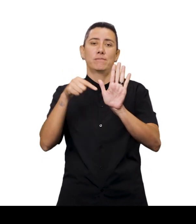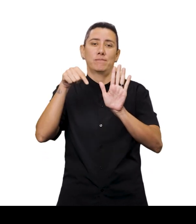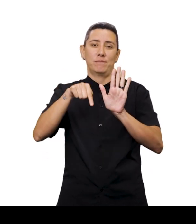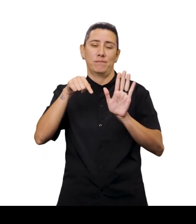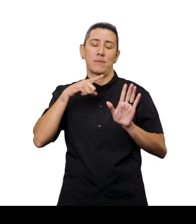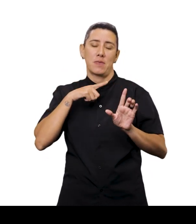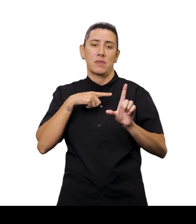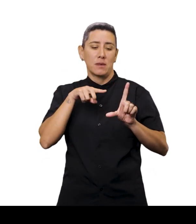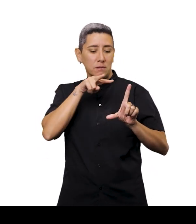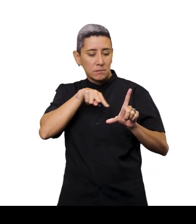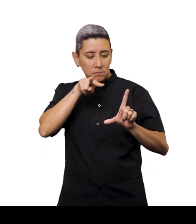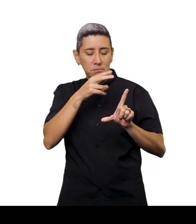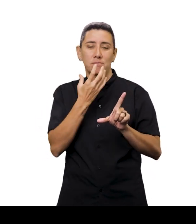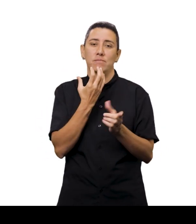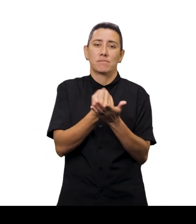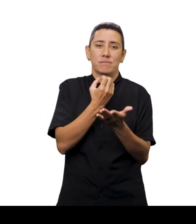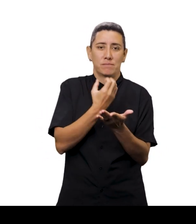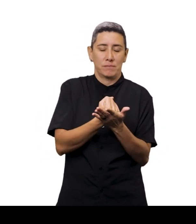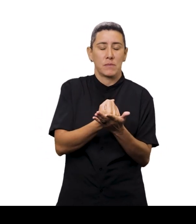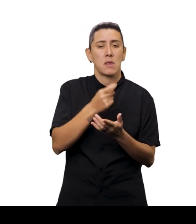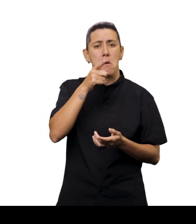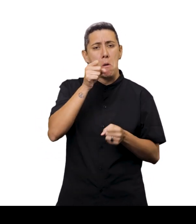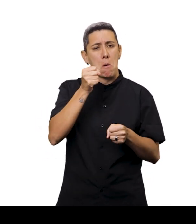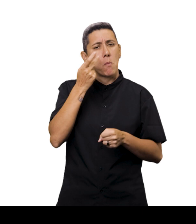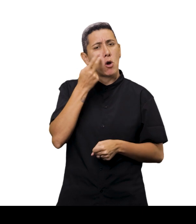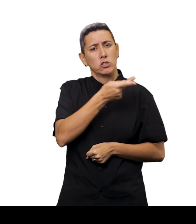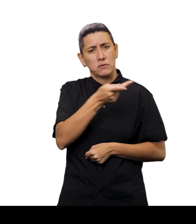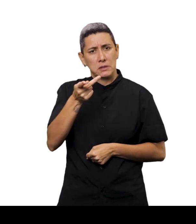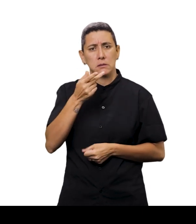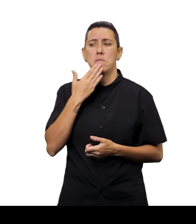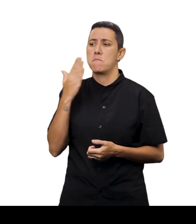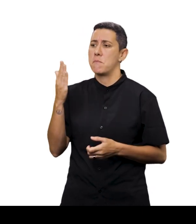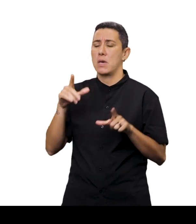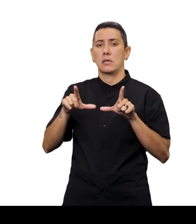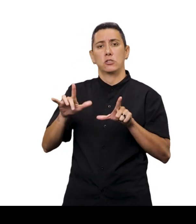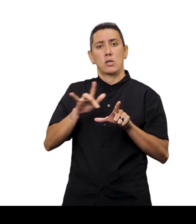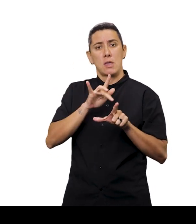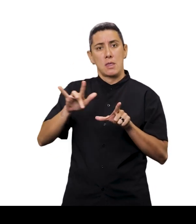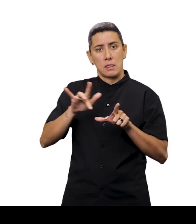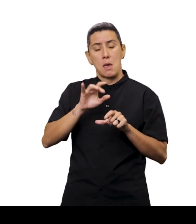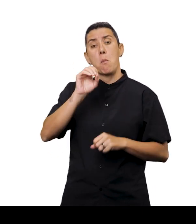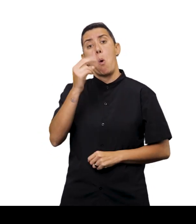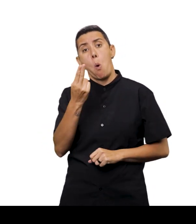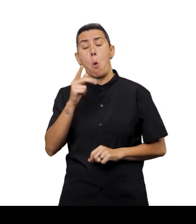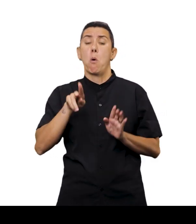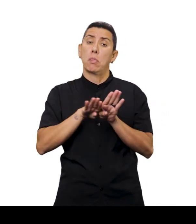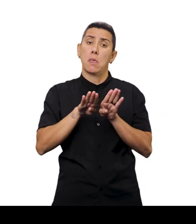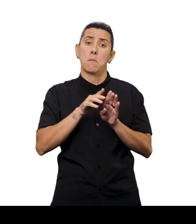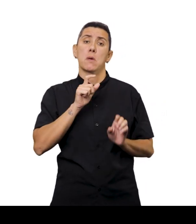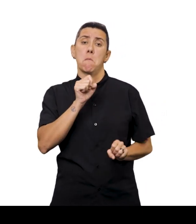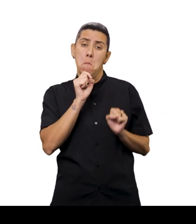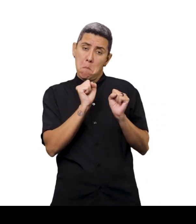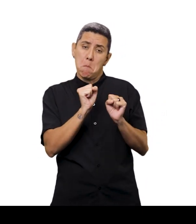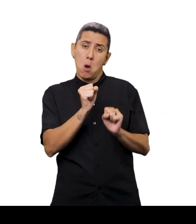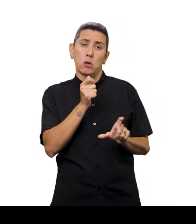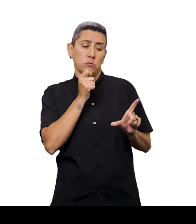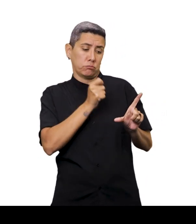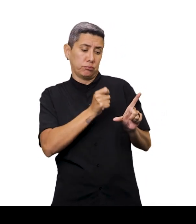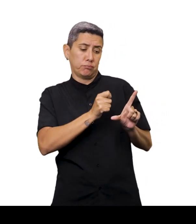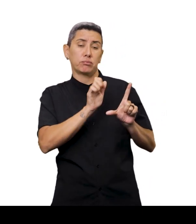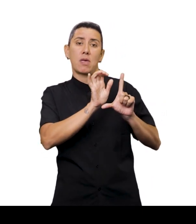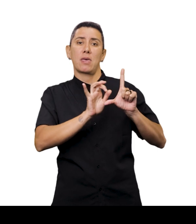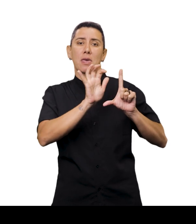para fazer parte deste audioguia, que pode ser acessado pelo visitante através do tablet e dos